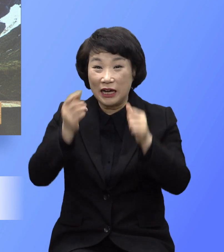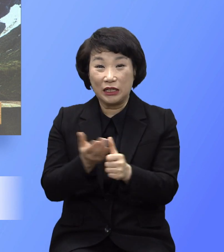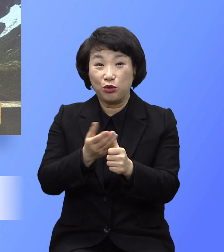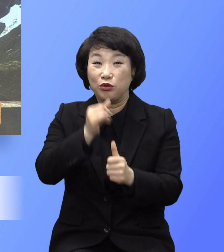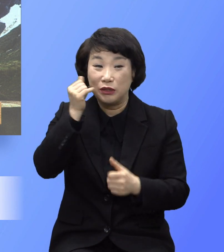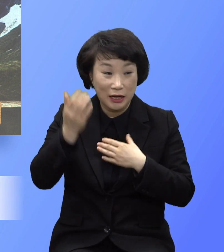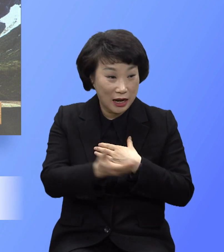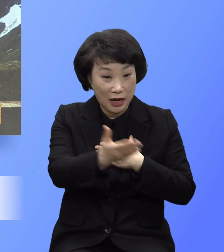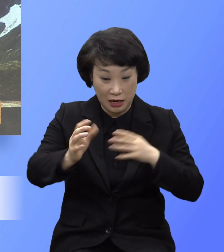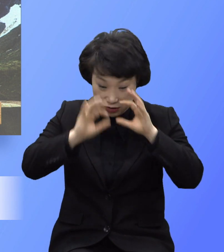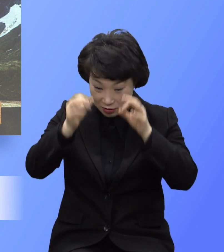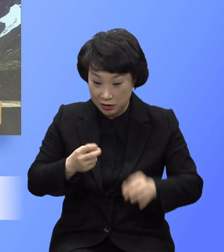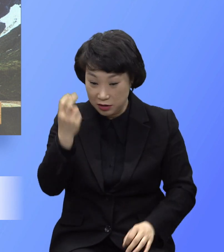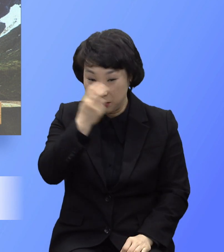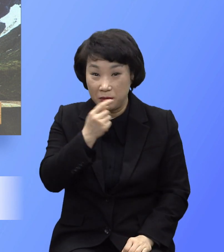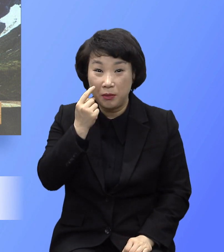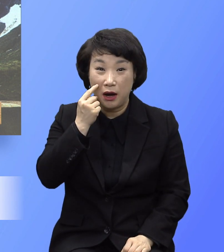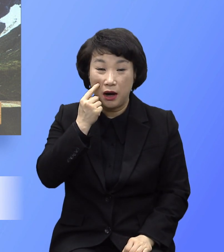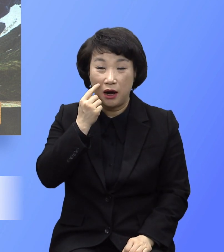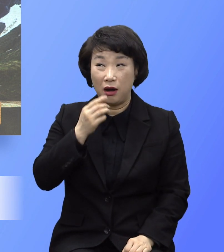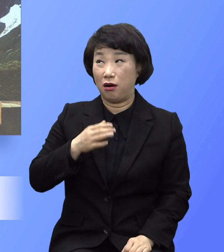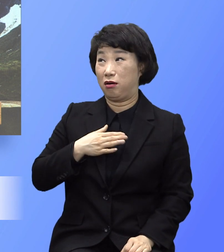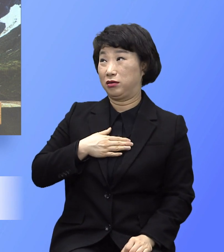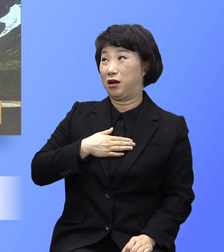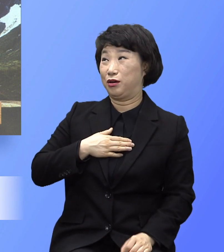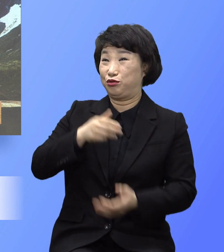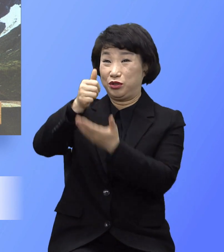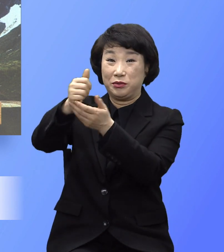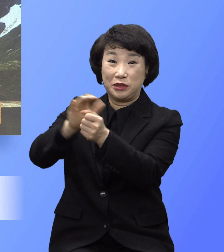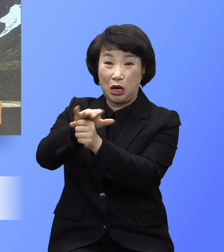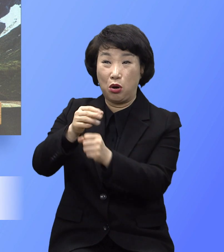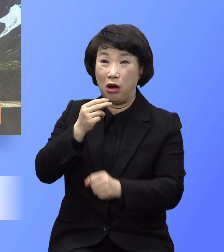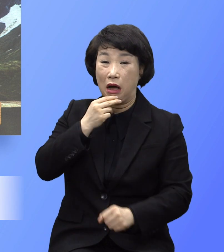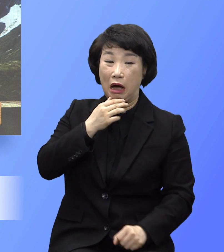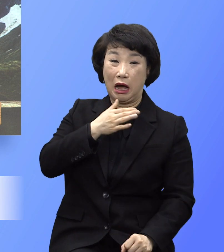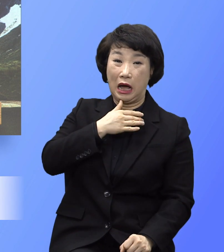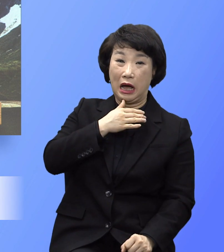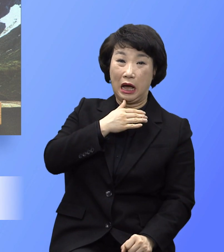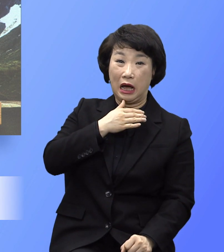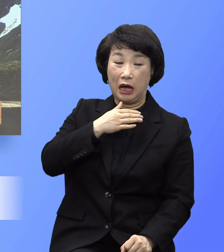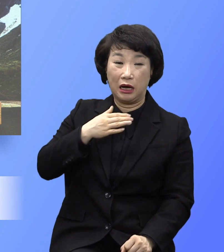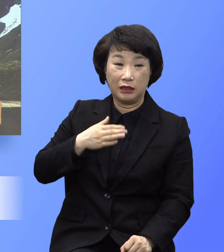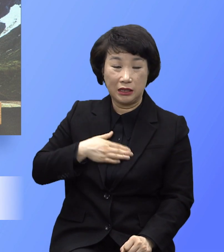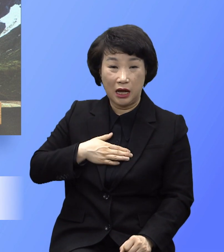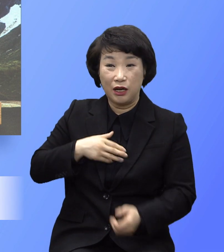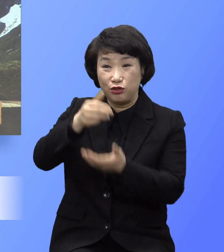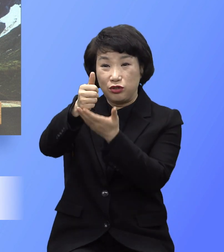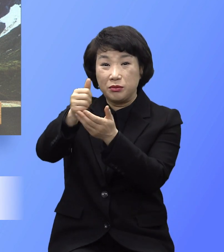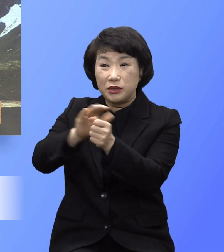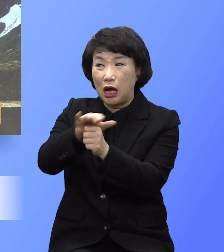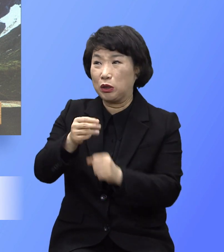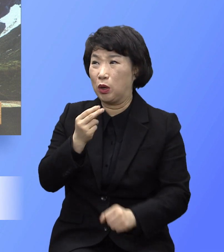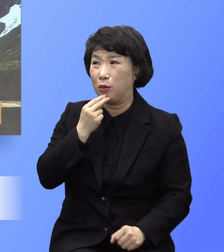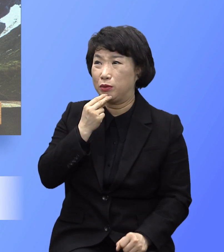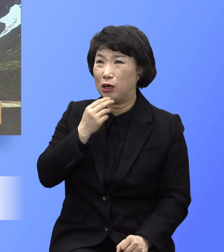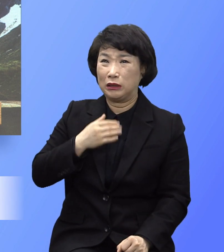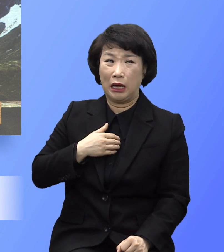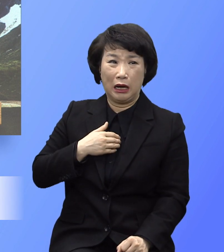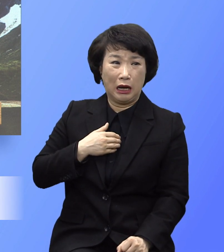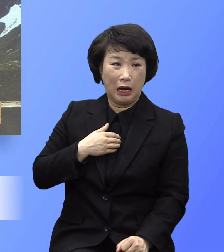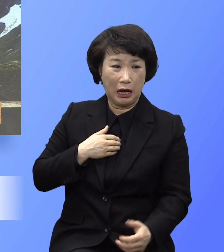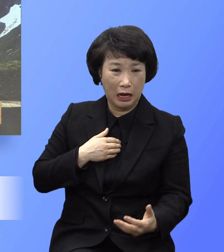있는가 잘 생각해 보세요. 아, 나는 주님을 사랑하지 않는구나. 나는 주님을 사랑하지